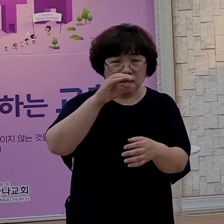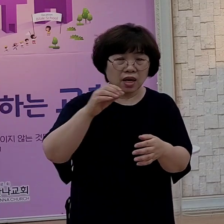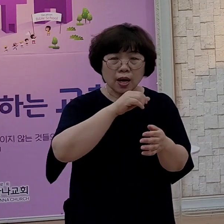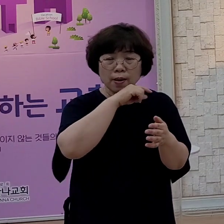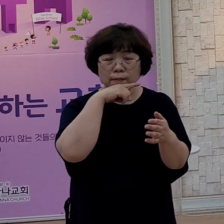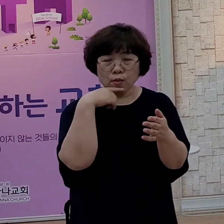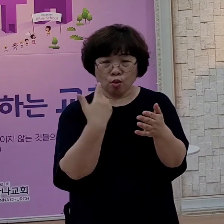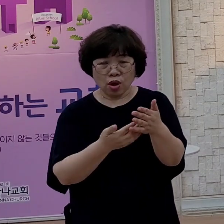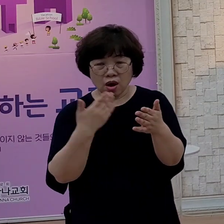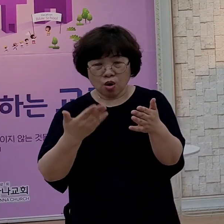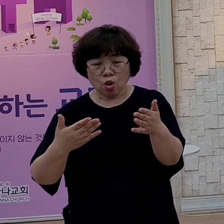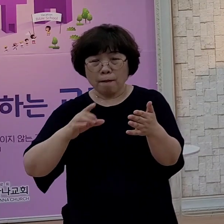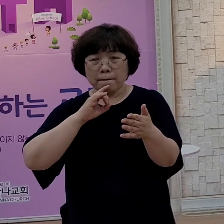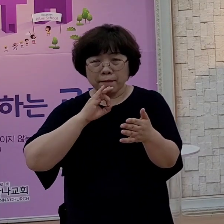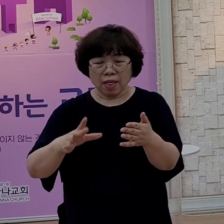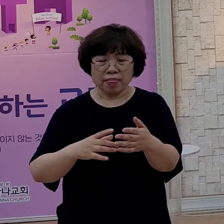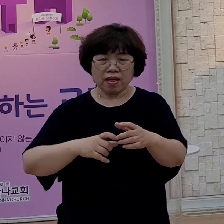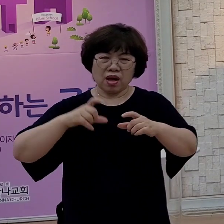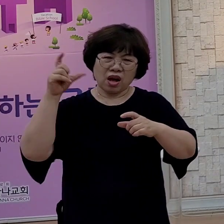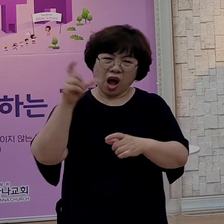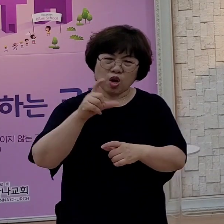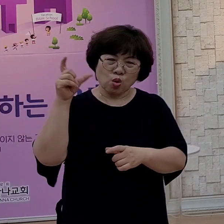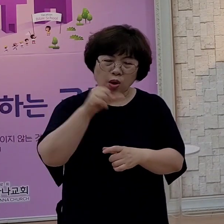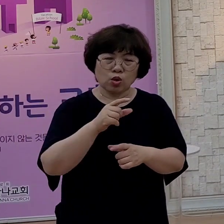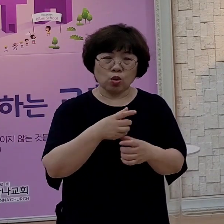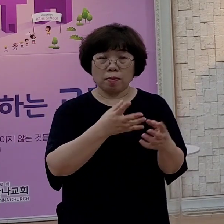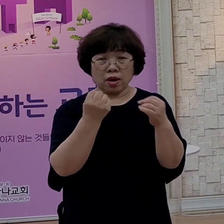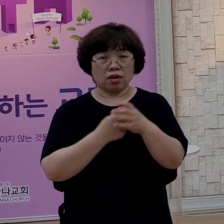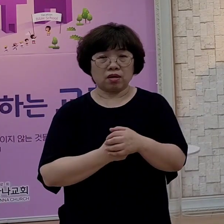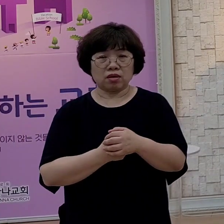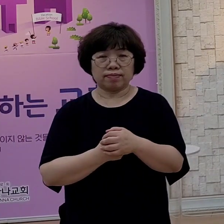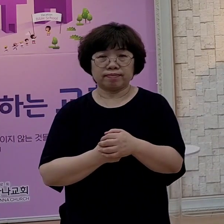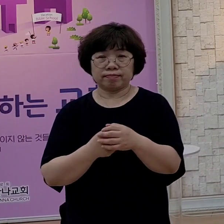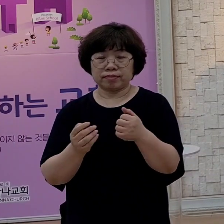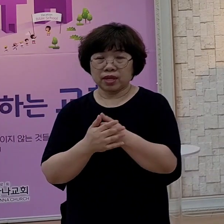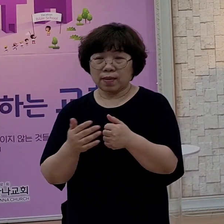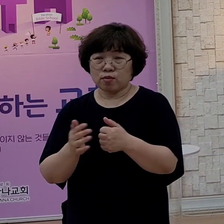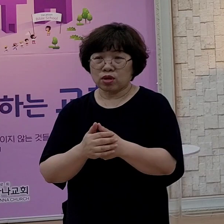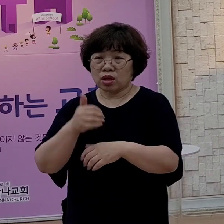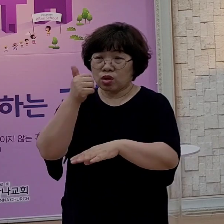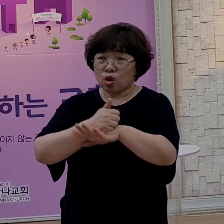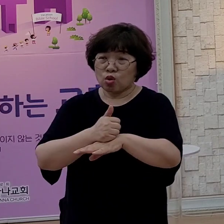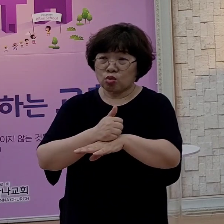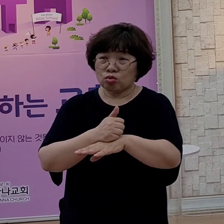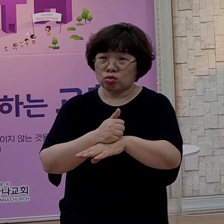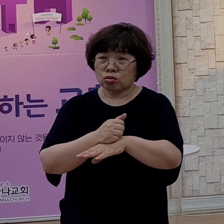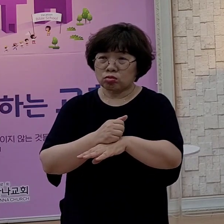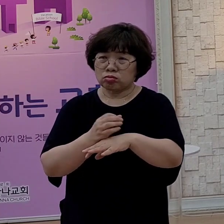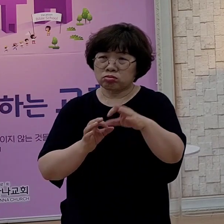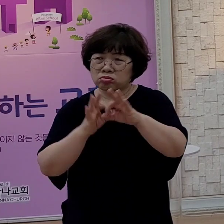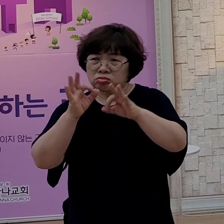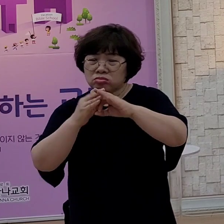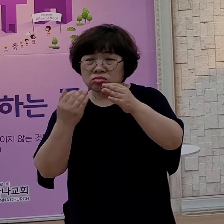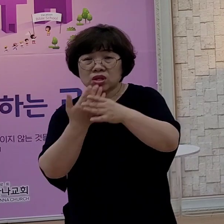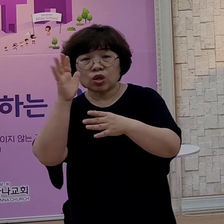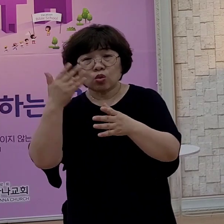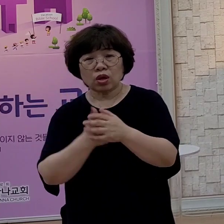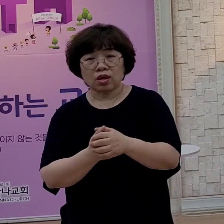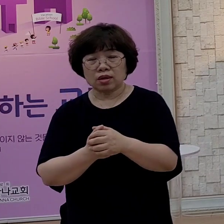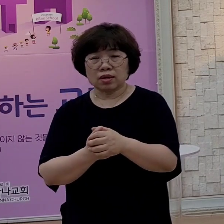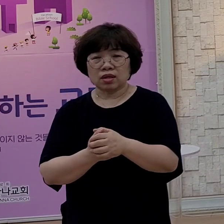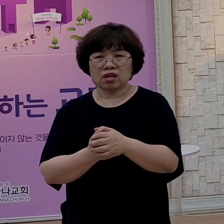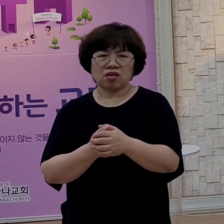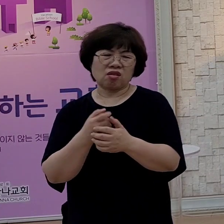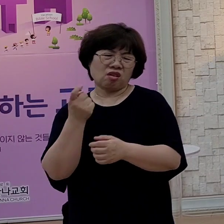훼손시킨다면서 믿음만 강조했네. 그런 사람의 결과적인 뭐예요? 뻥뻥 터지잖아요.